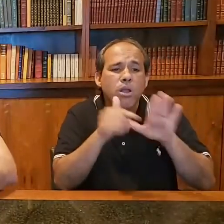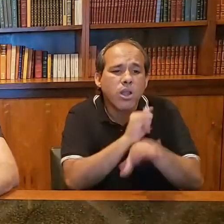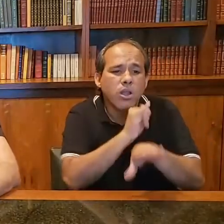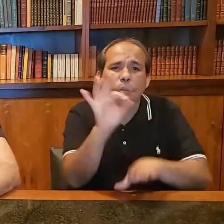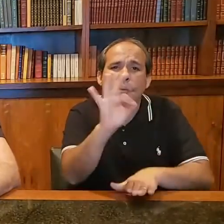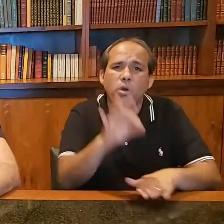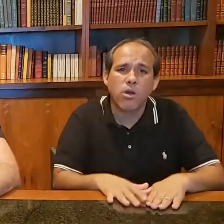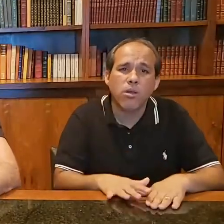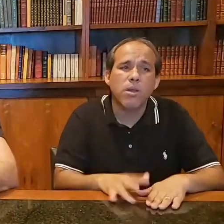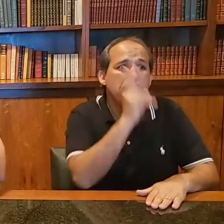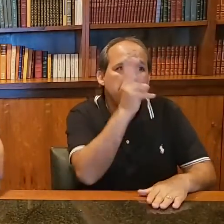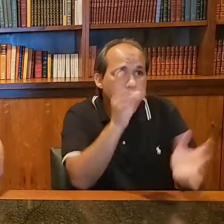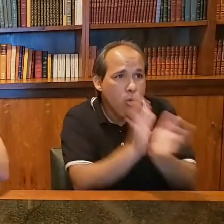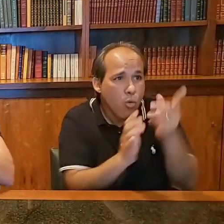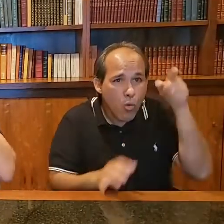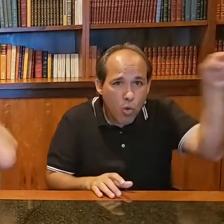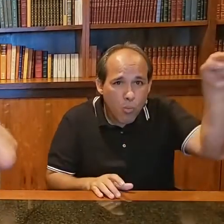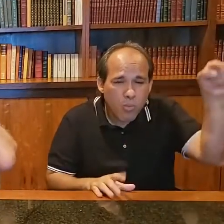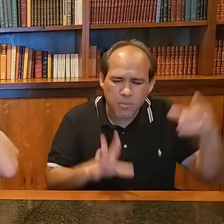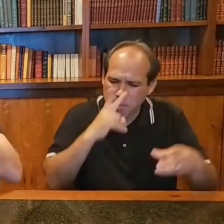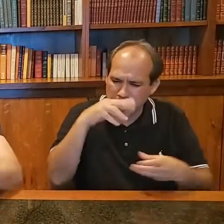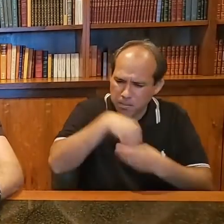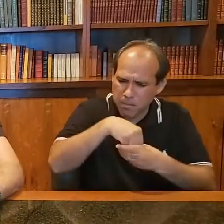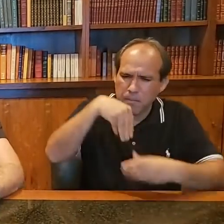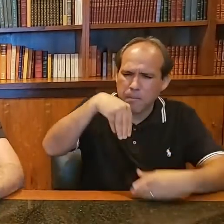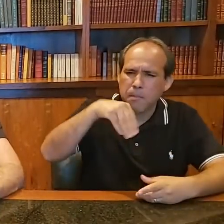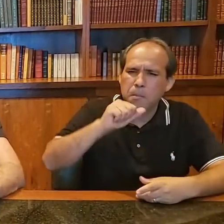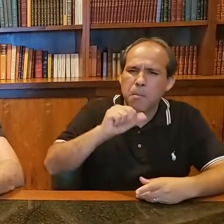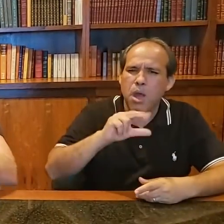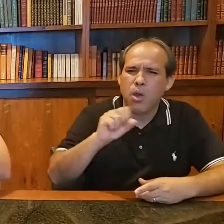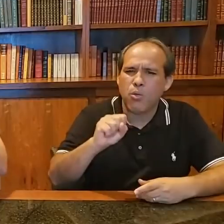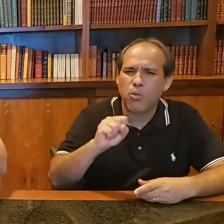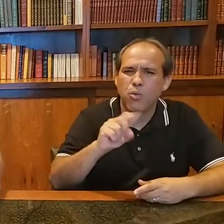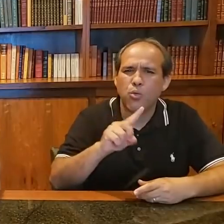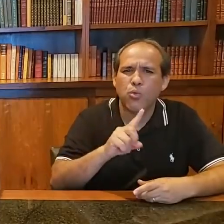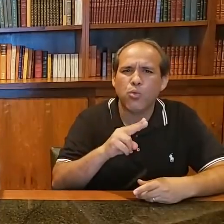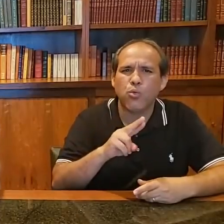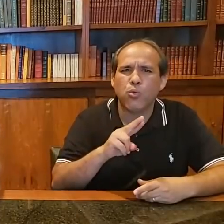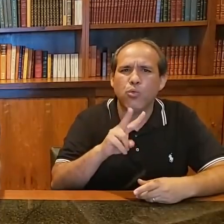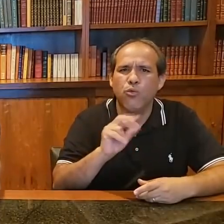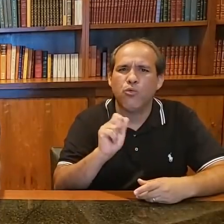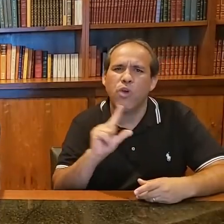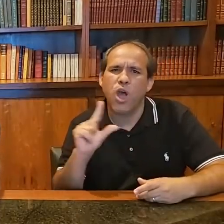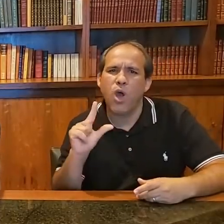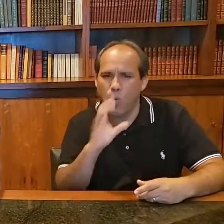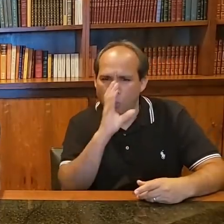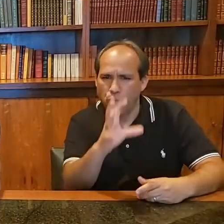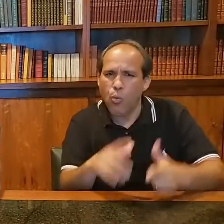do Senado mesmo, teve acho que o Marcos Duval acusou o outro senador,